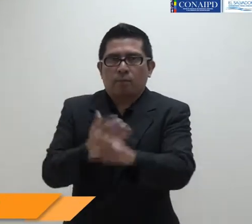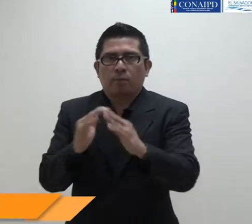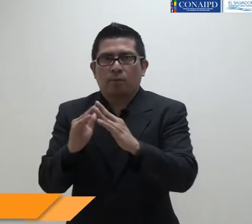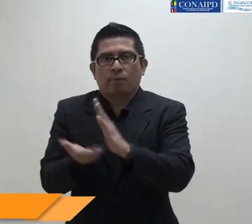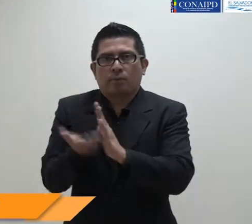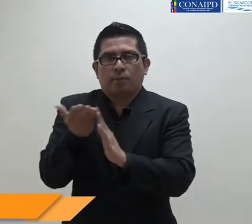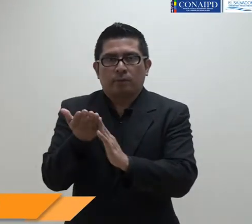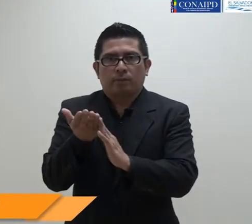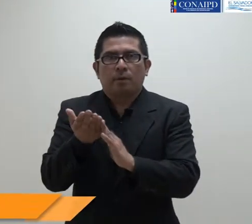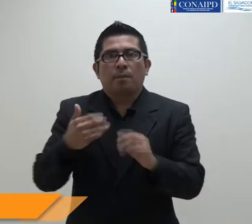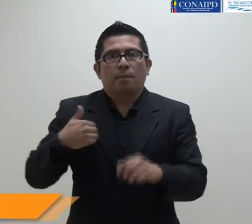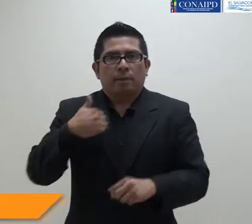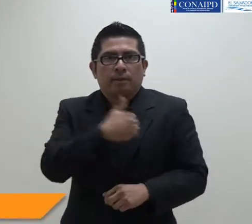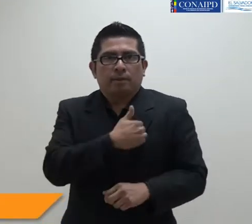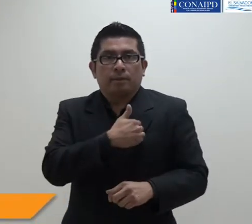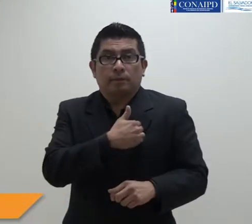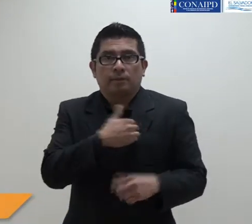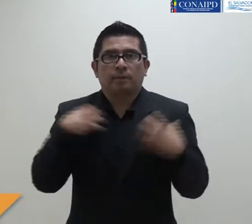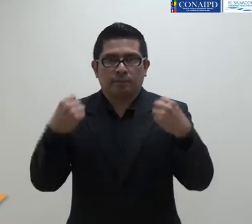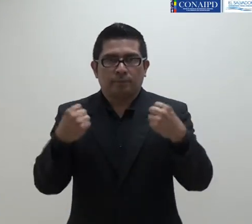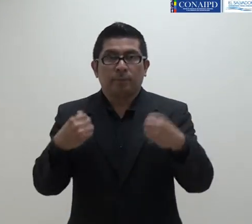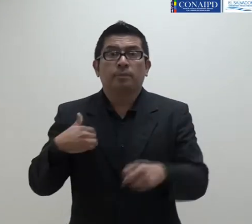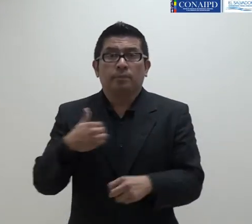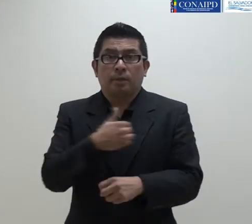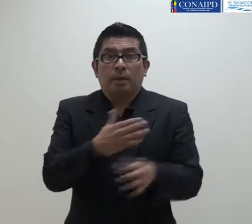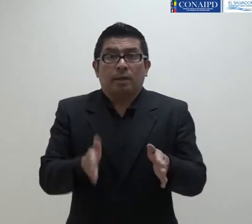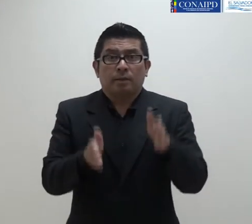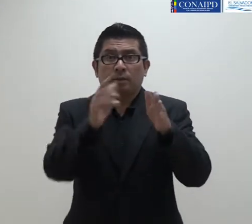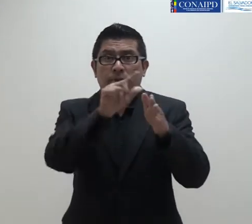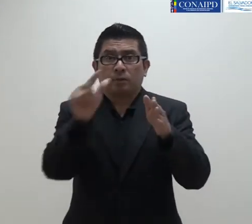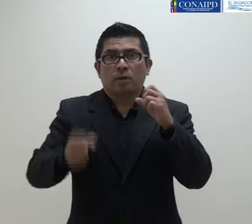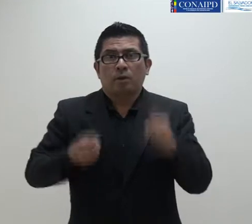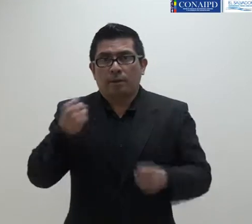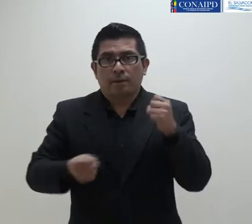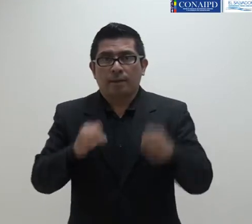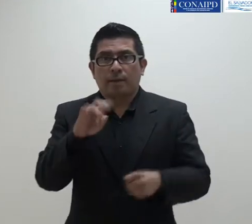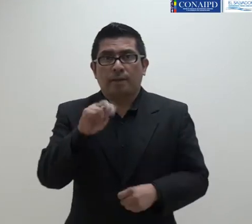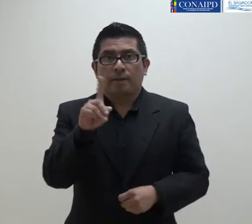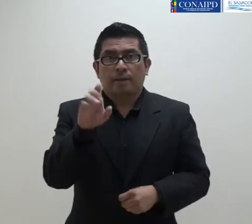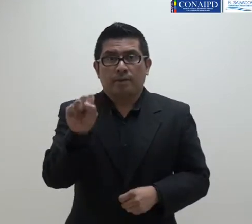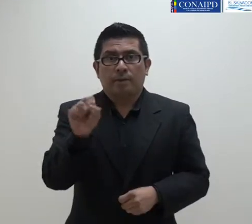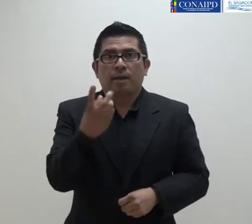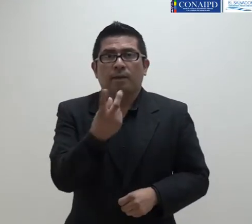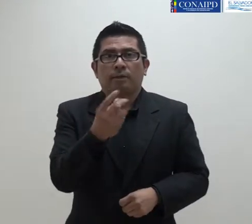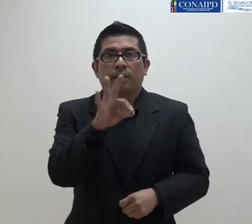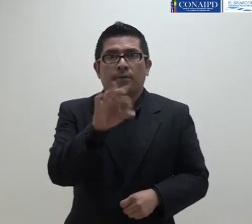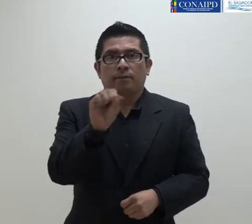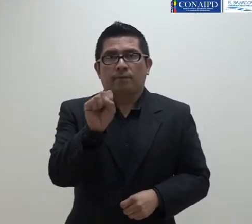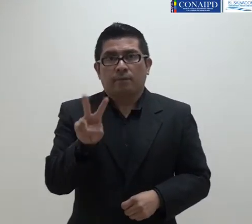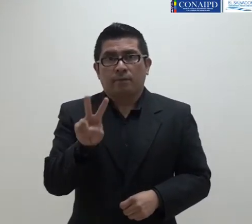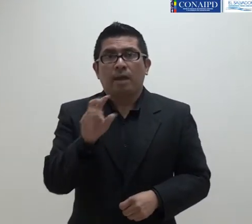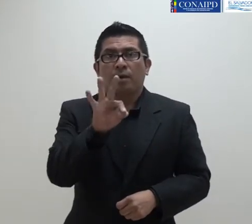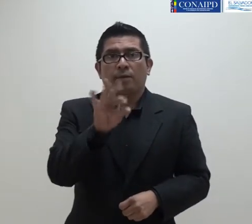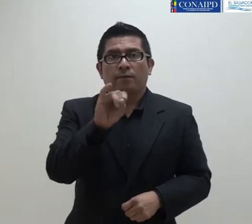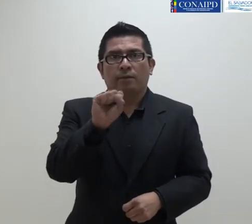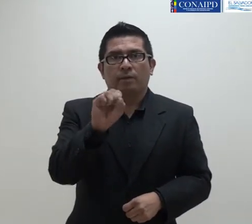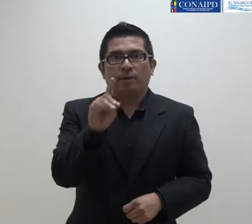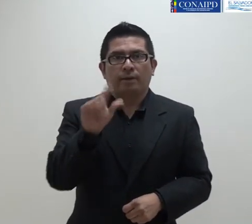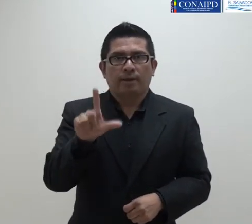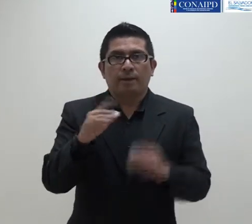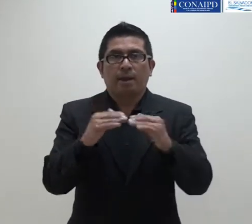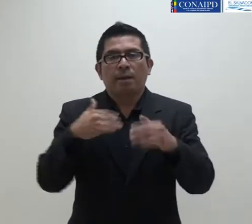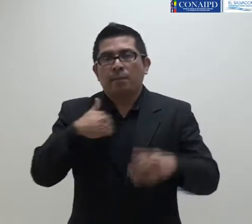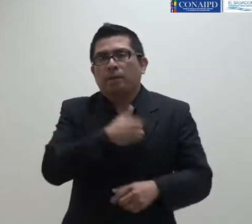Vivienda y Desarrollo Urbano, el Ministerio de Salud, el Instituto Nacional de los Deportes, el Fondo de Inversión Social para el Desarrollo Local y el